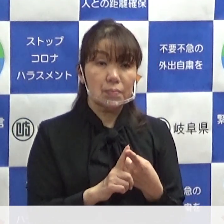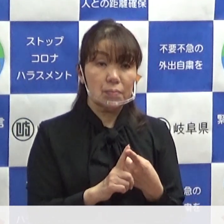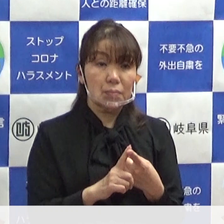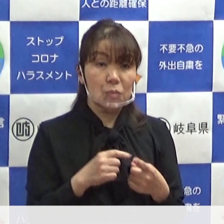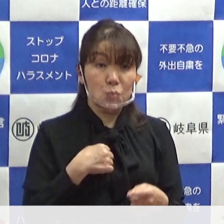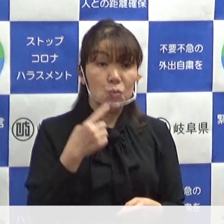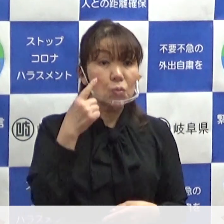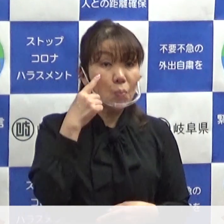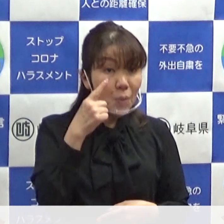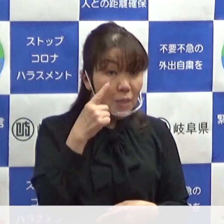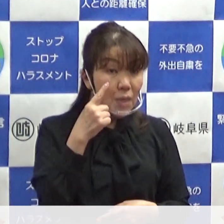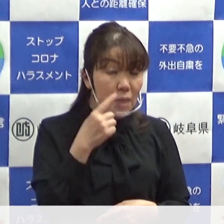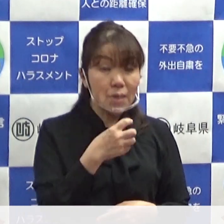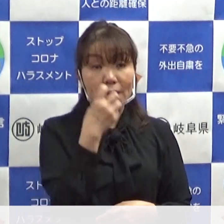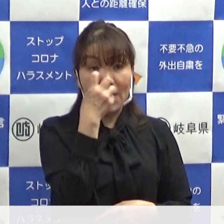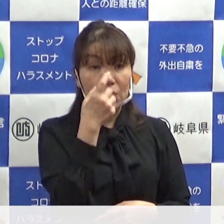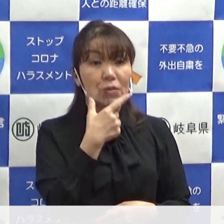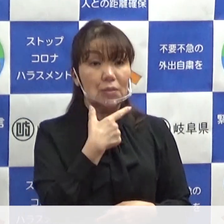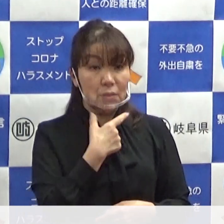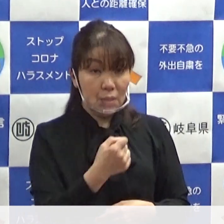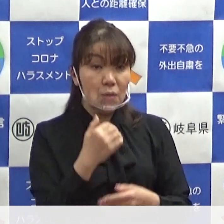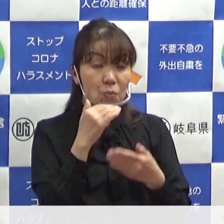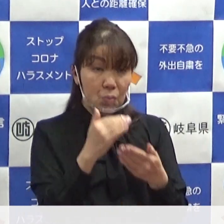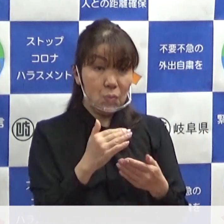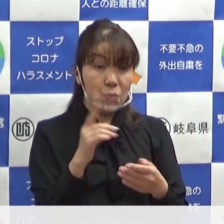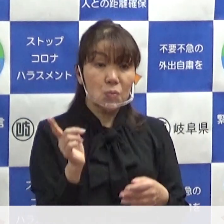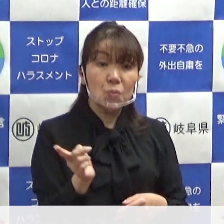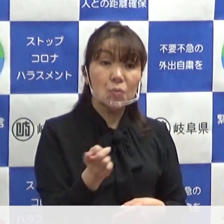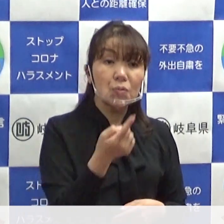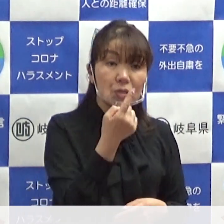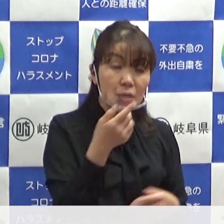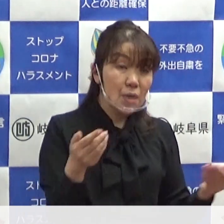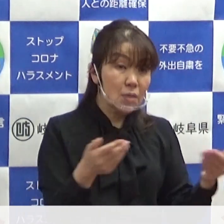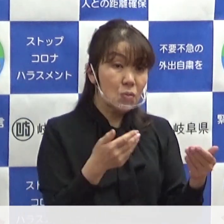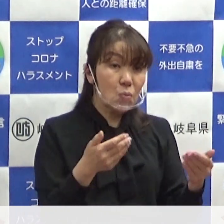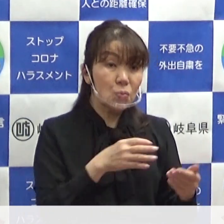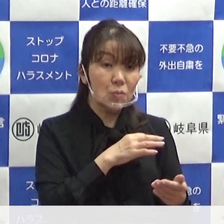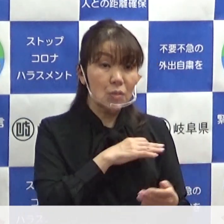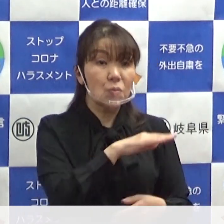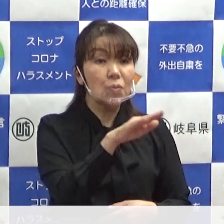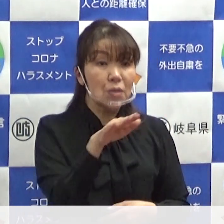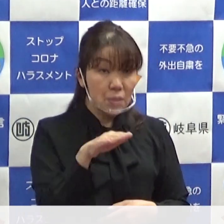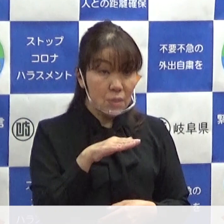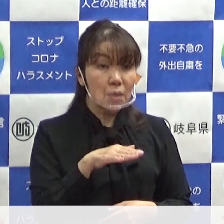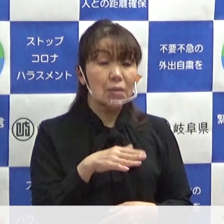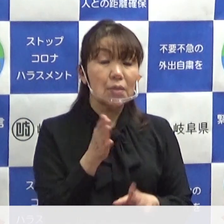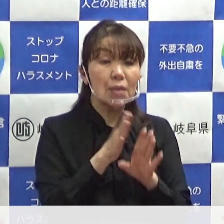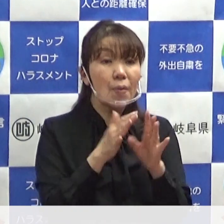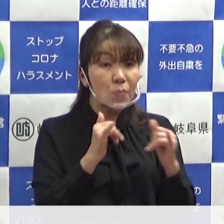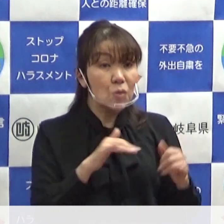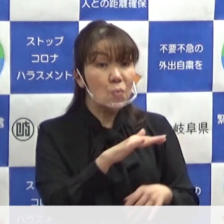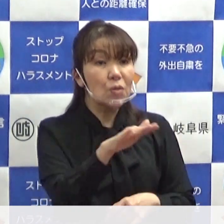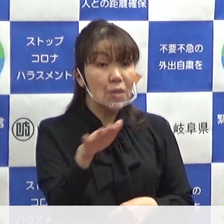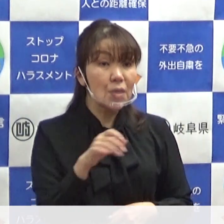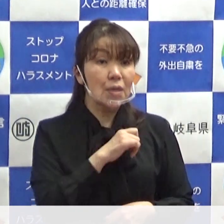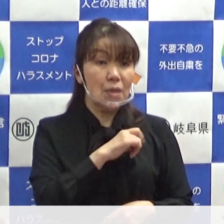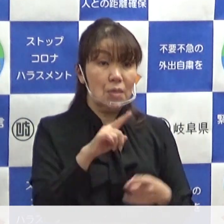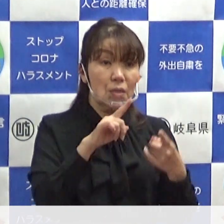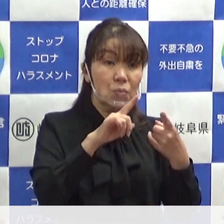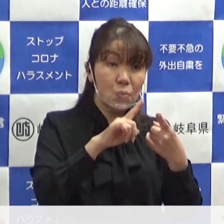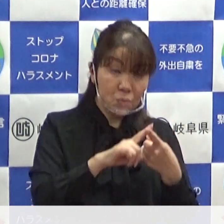自分の目で確かめたいということと、その機会に、まあ、職員の皆さんやら県民の皆さんから積極的